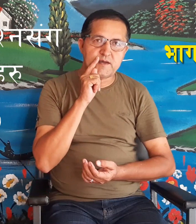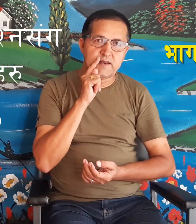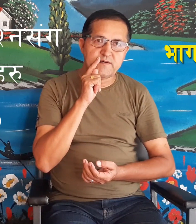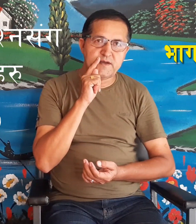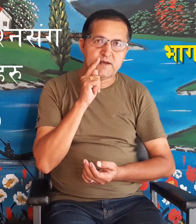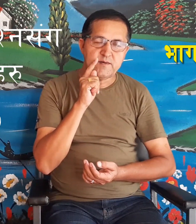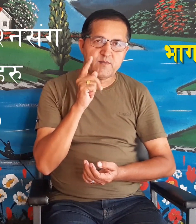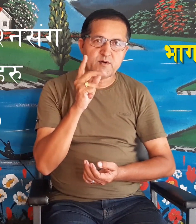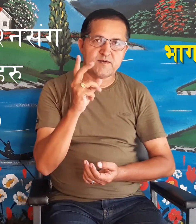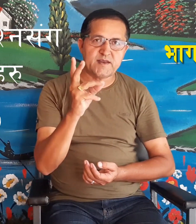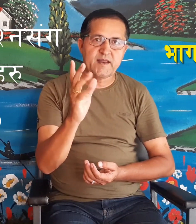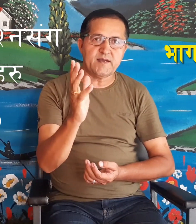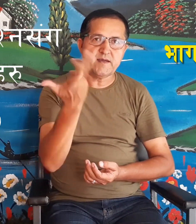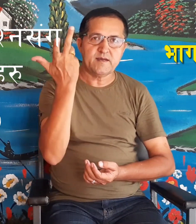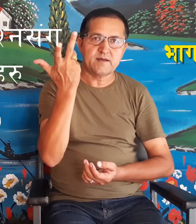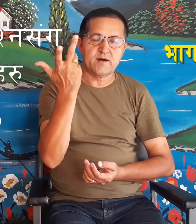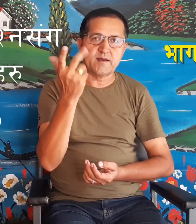यहाँ ल्याउने, फुकाउँदै जाने गर्ने,